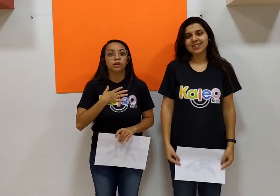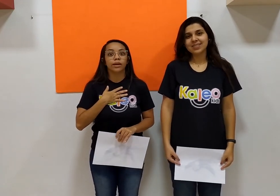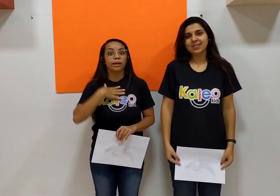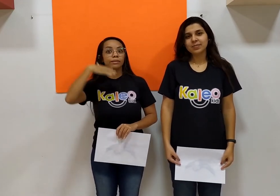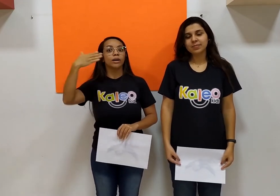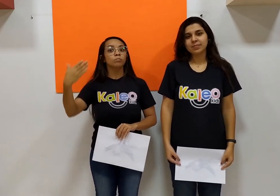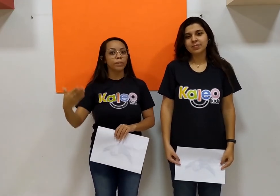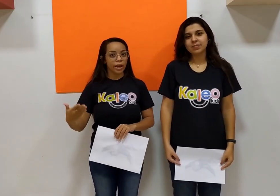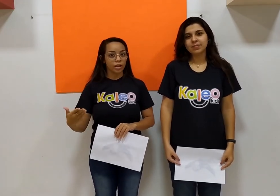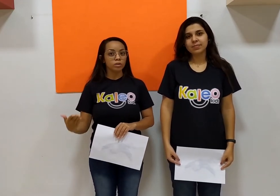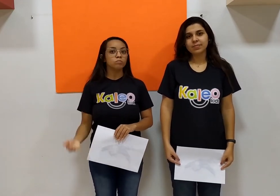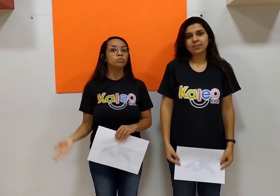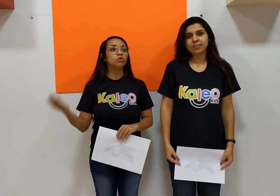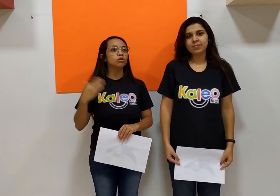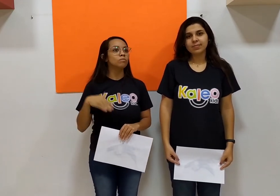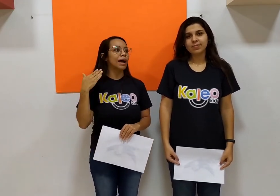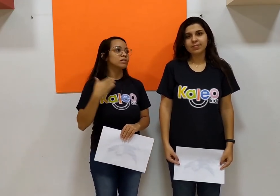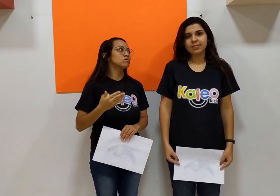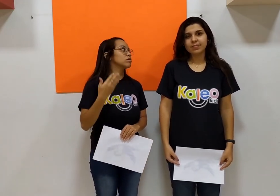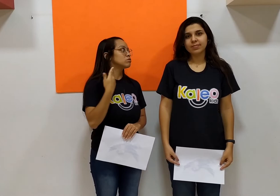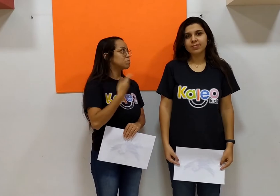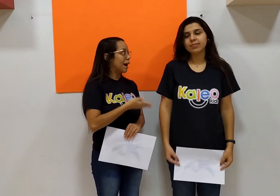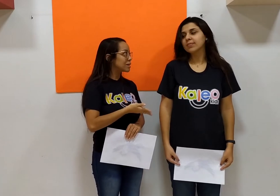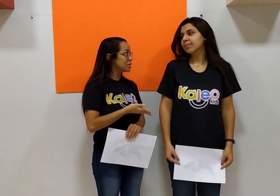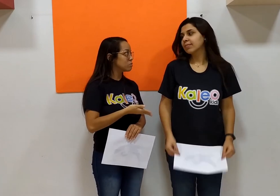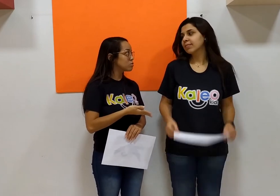quer tão bem, muito mais do que os pássaros,